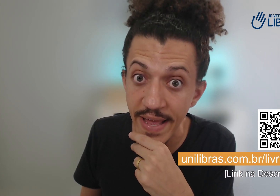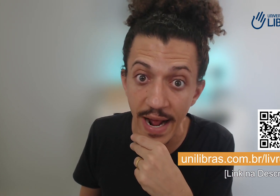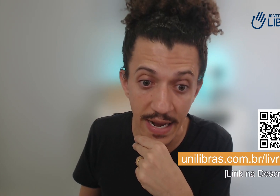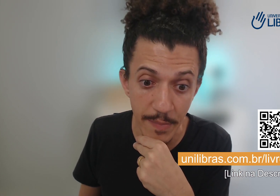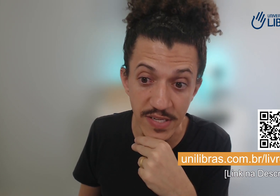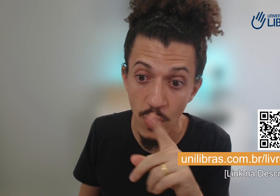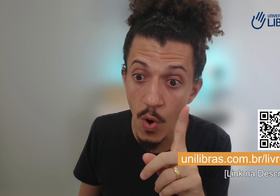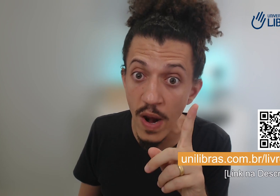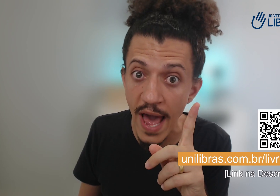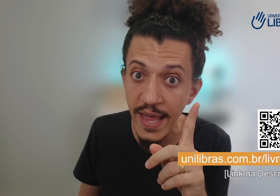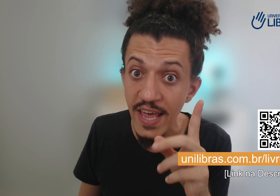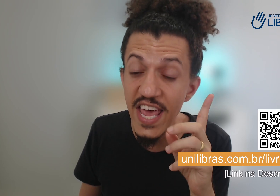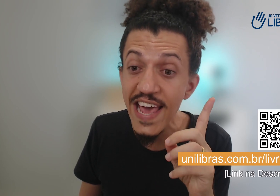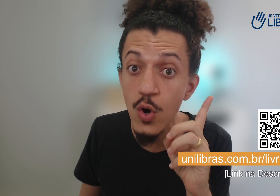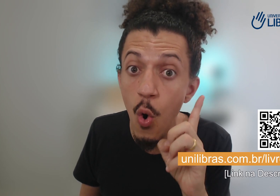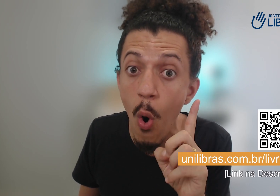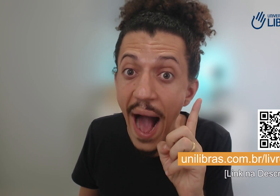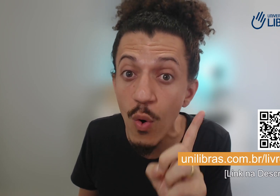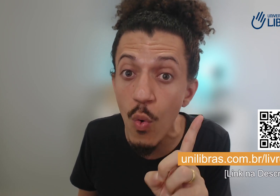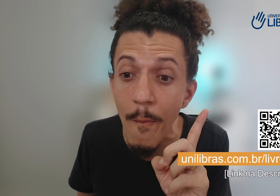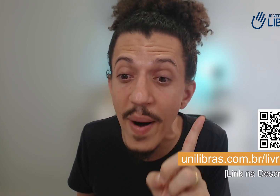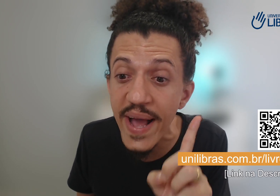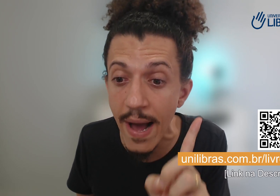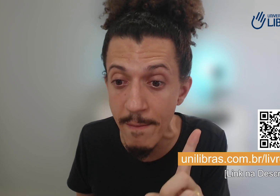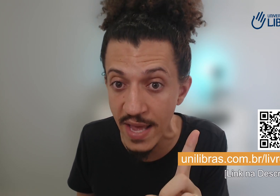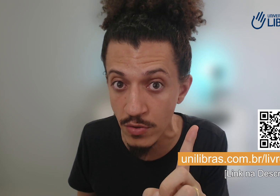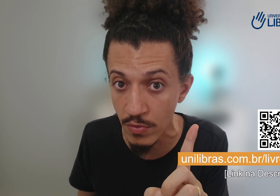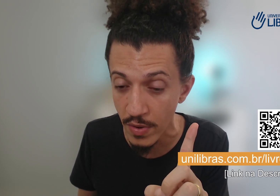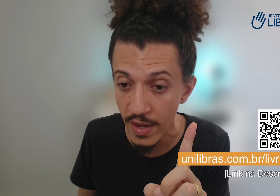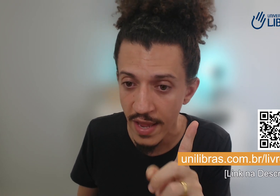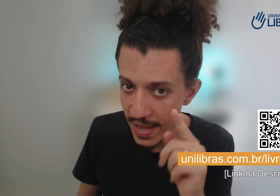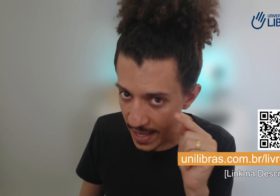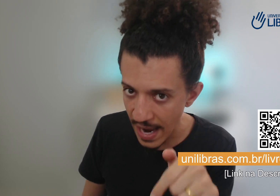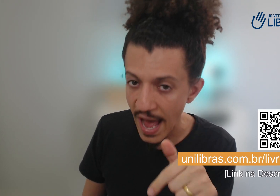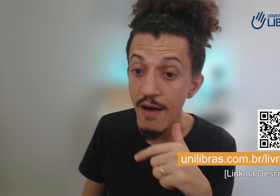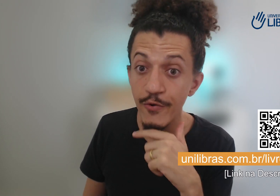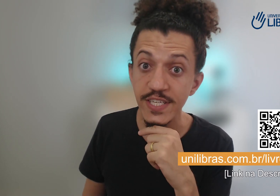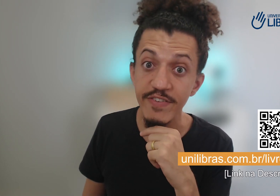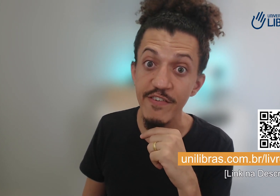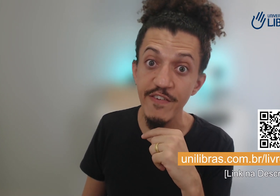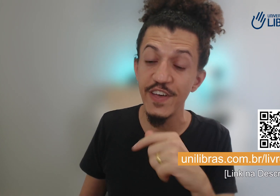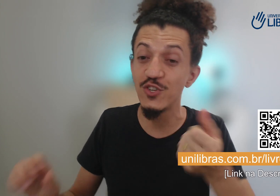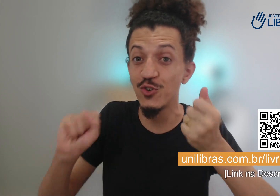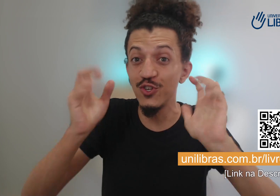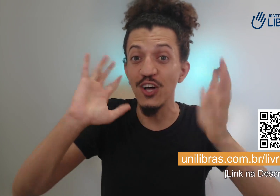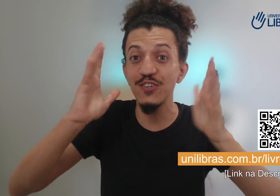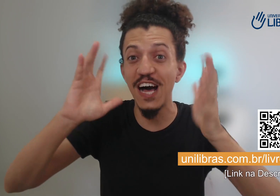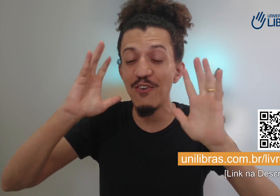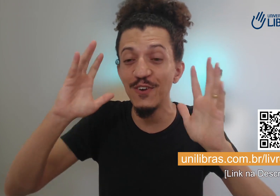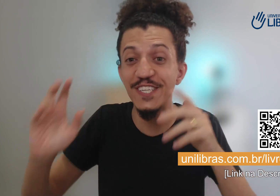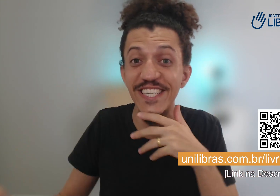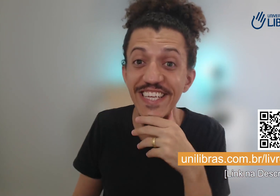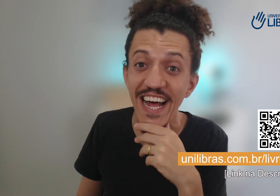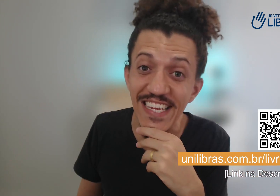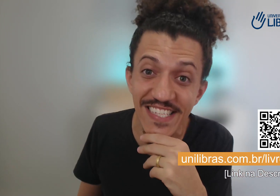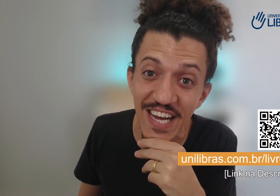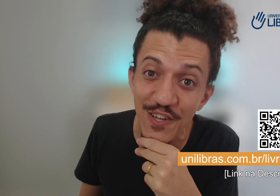a Libras online e com acompanhamento. E lá você vai ver vídeos dos nossos alunos sinalizando